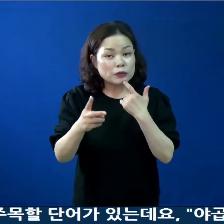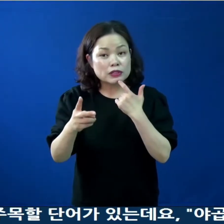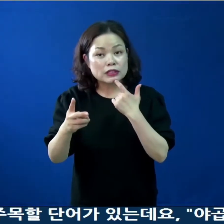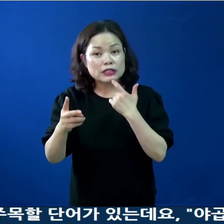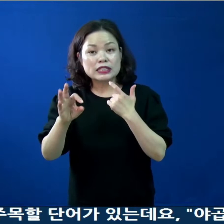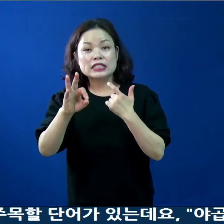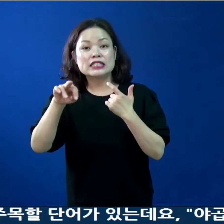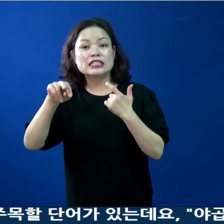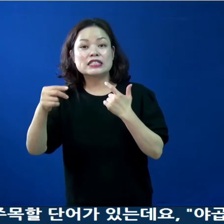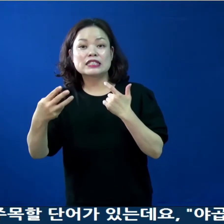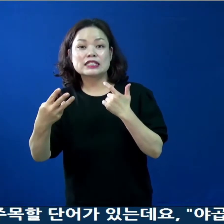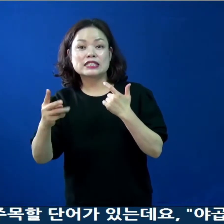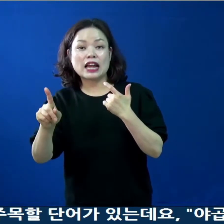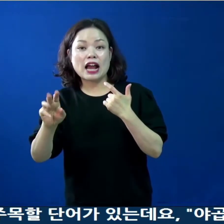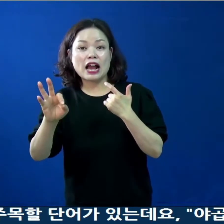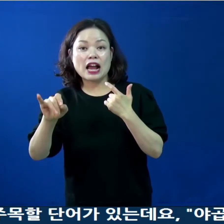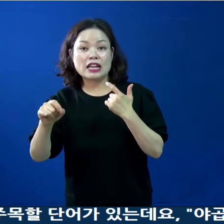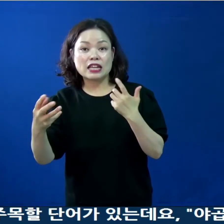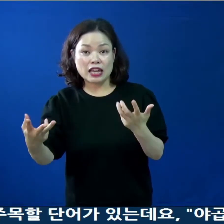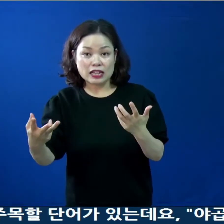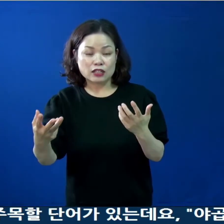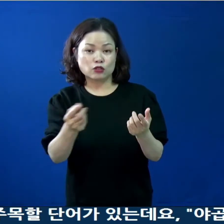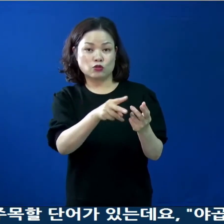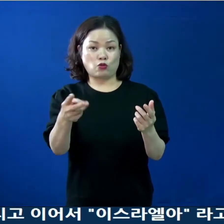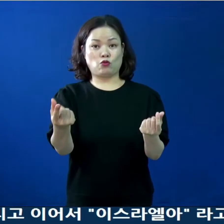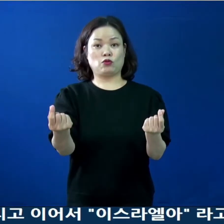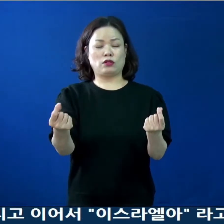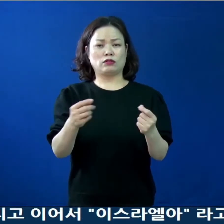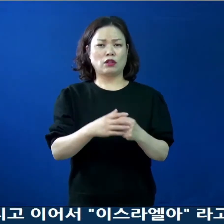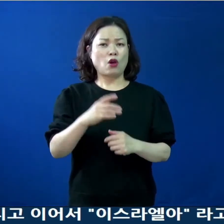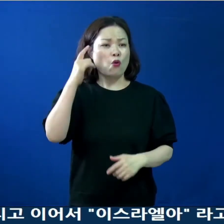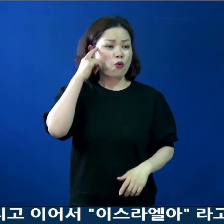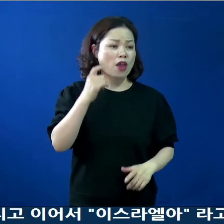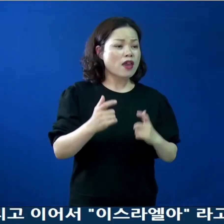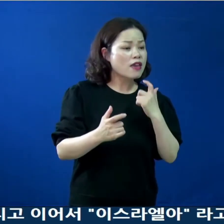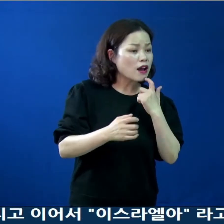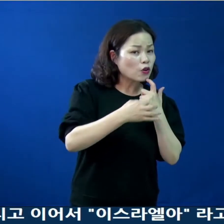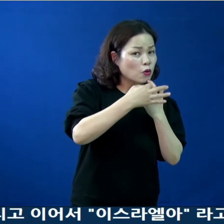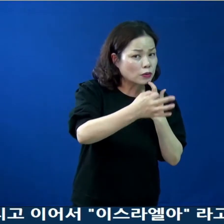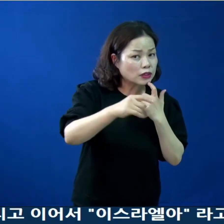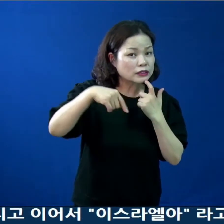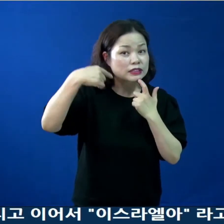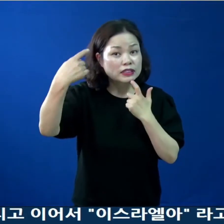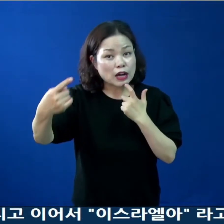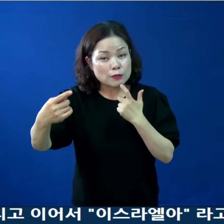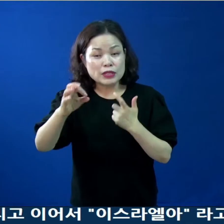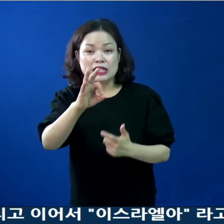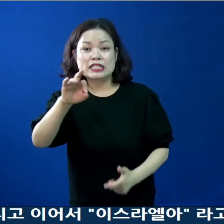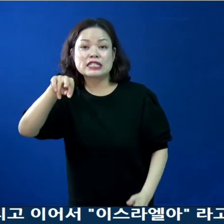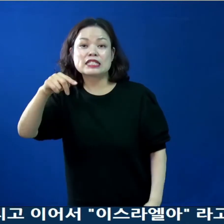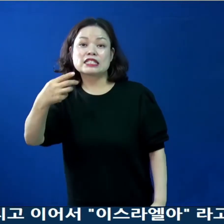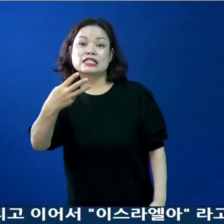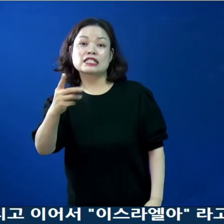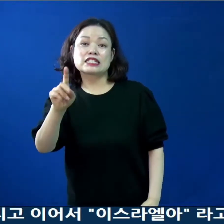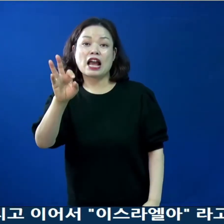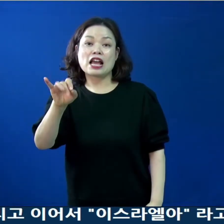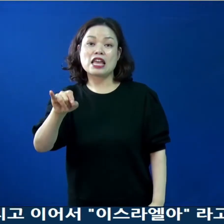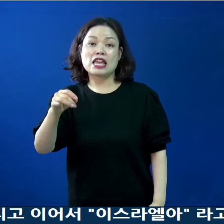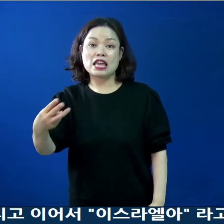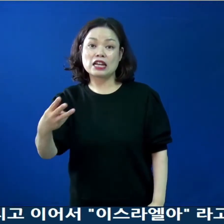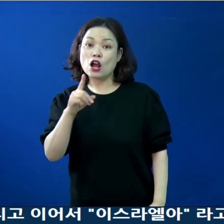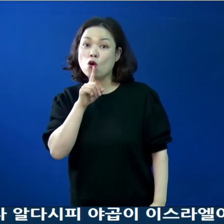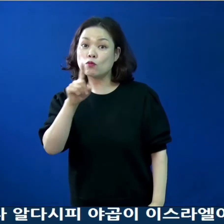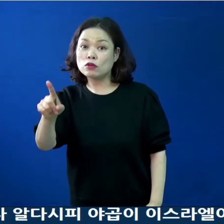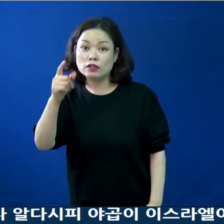이스라엘이 야곱이에요. 그런데 왜 하나님께서는 야곱이라고 부르시고 바로 이어서 다시 호명하실 때는 이스라엘아